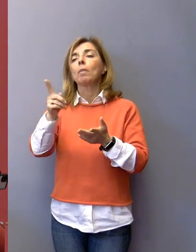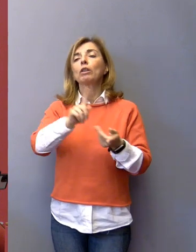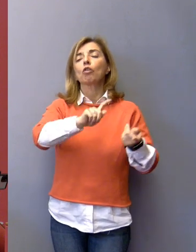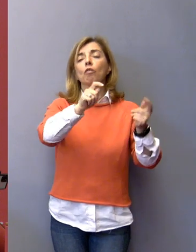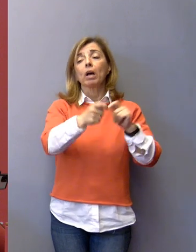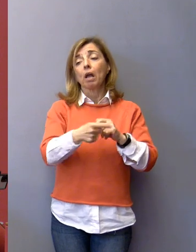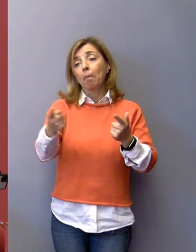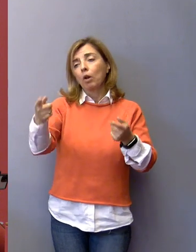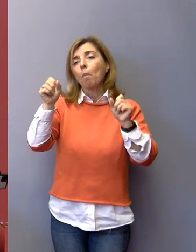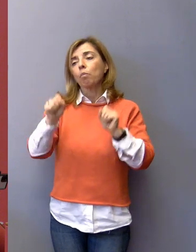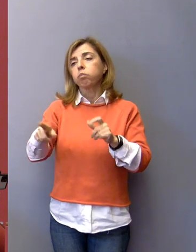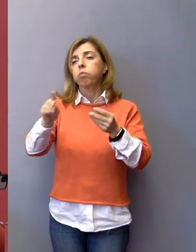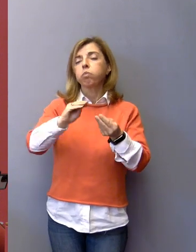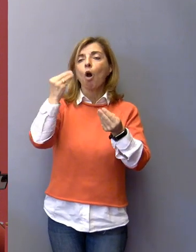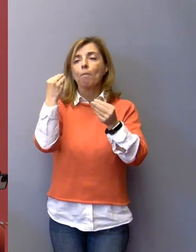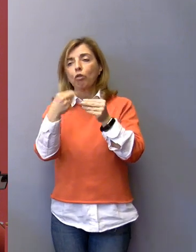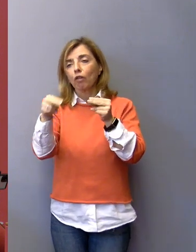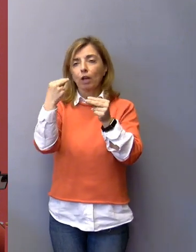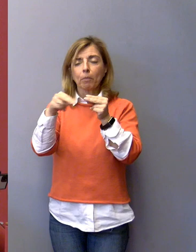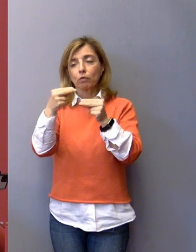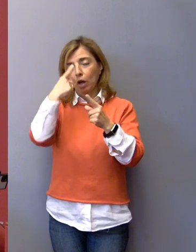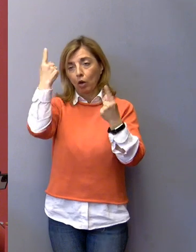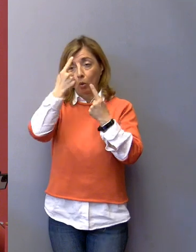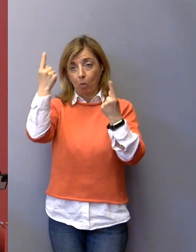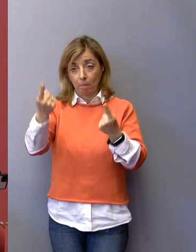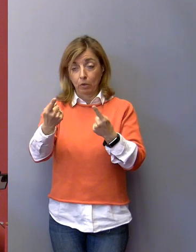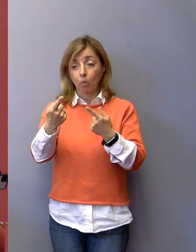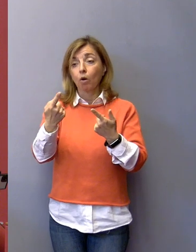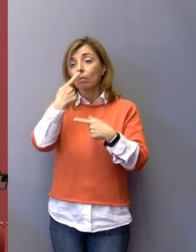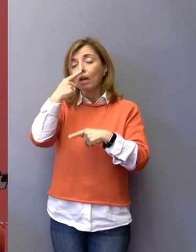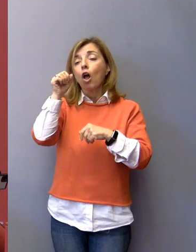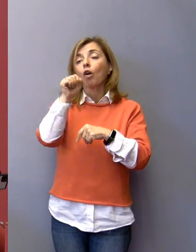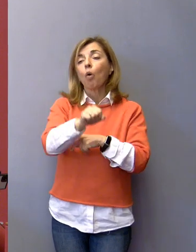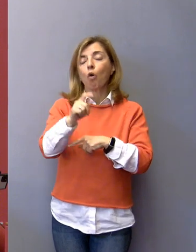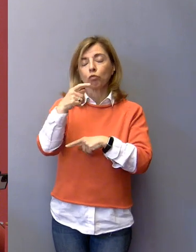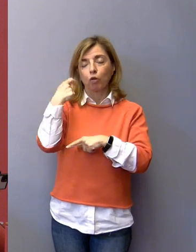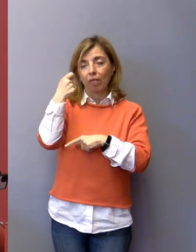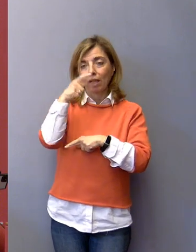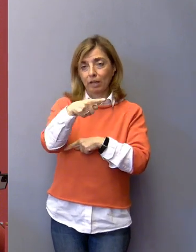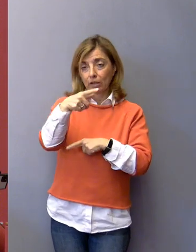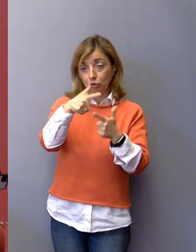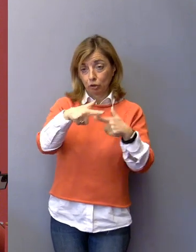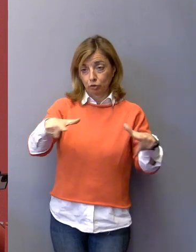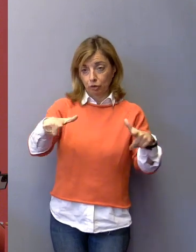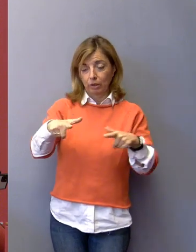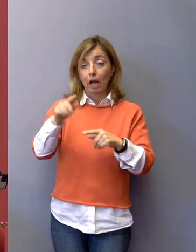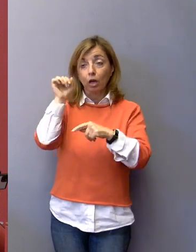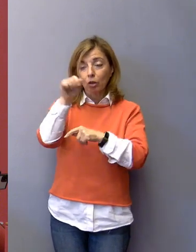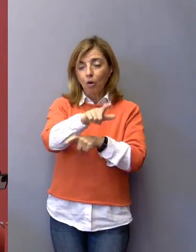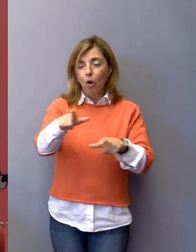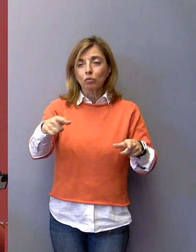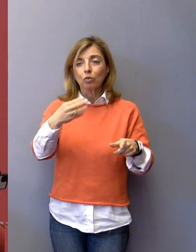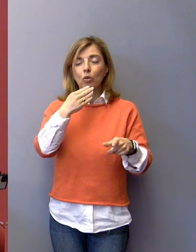conto di interessi che vanno oltre il bene della città e del bene comune si sindaco variante richiede necessariamente Quel termine